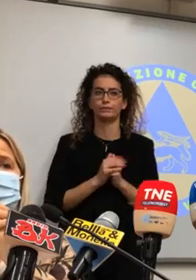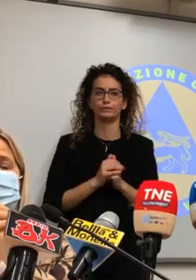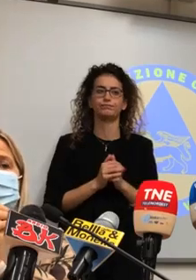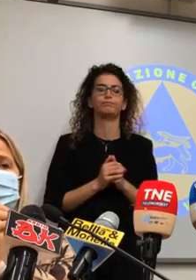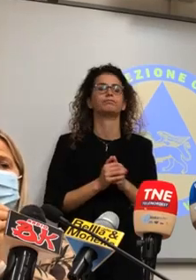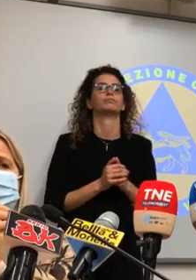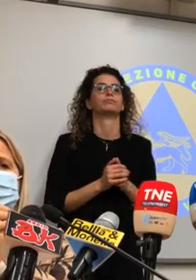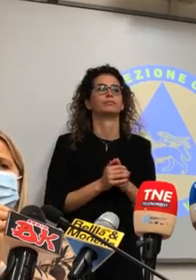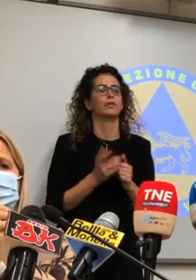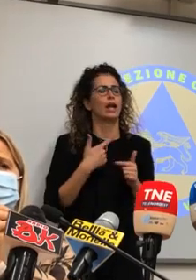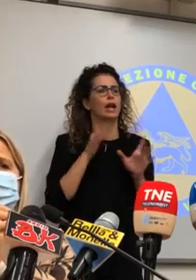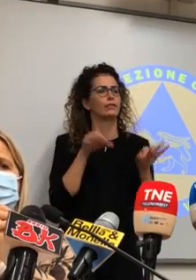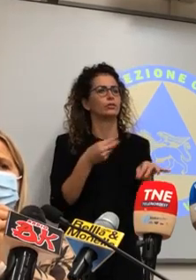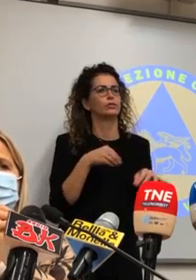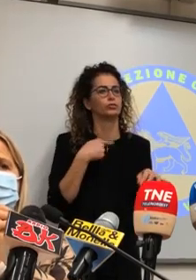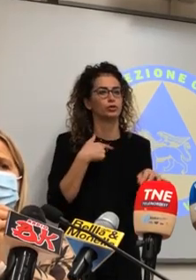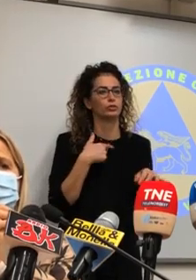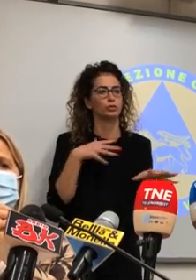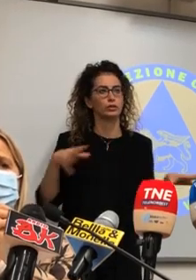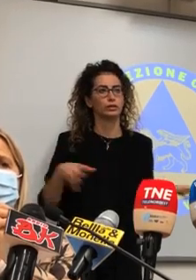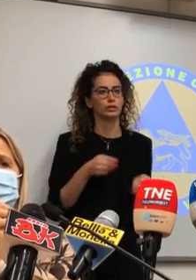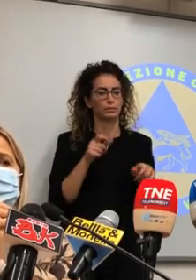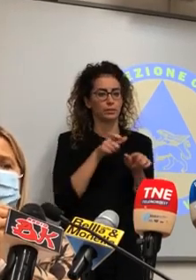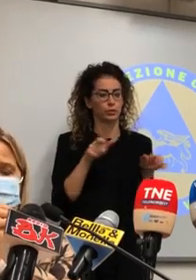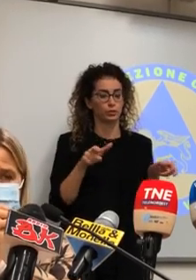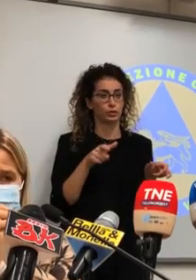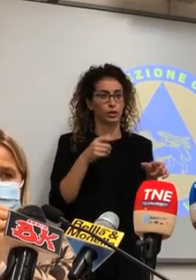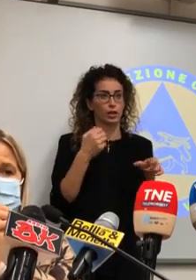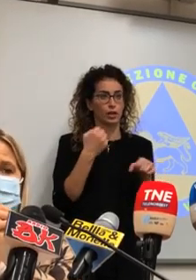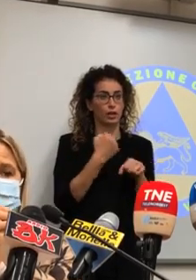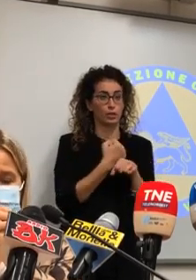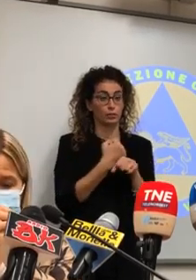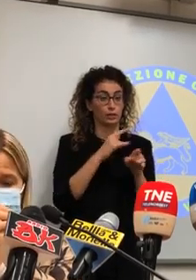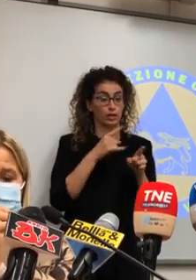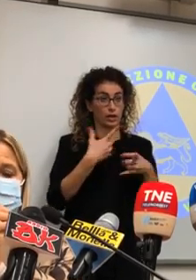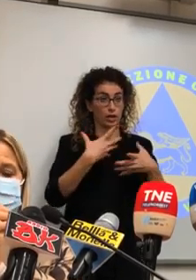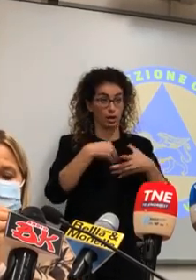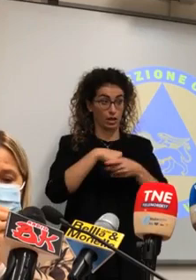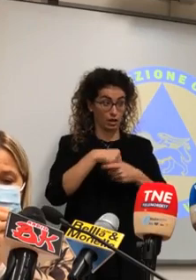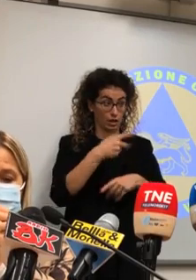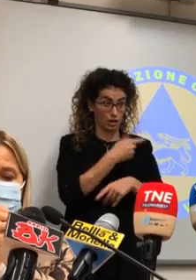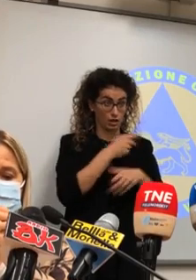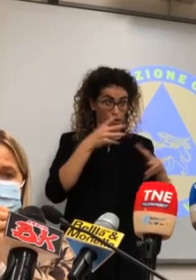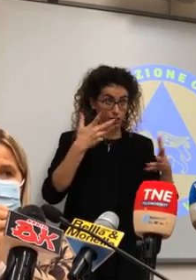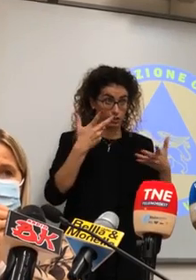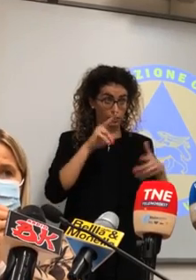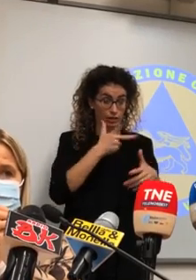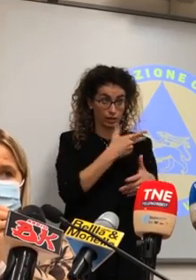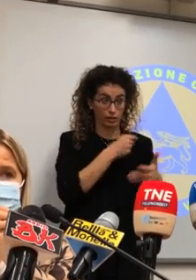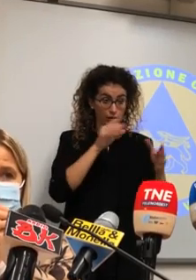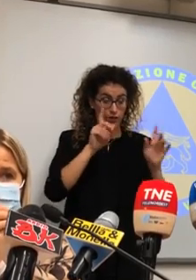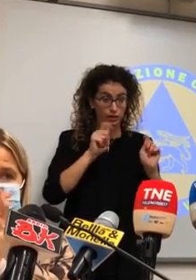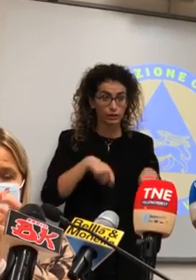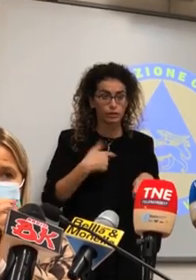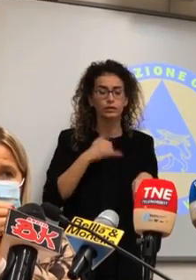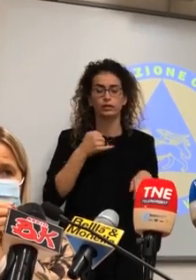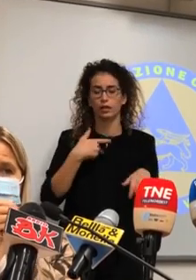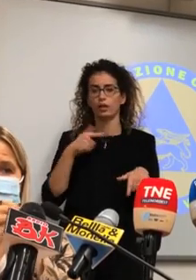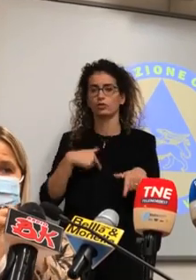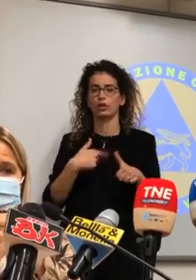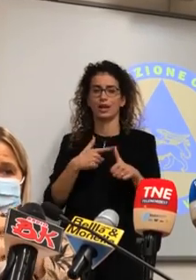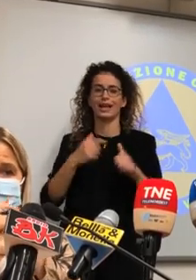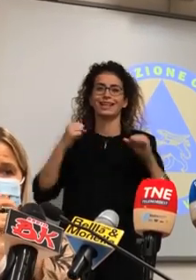siamo arrivati? Cioè noi abbiamo iniziato a farle anche i sanitari, abbiamo iniziato. Sì, noi abbiamo adesso